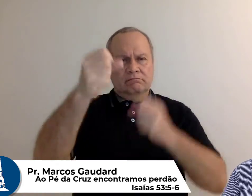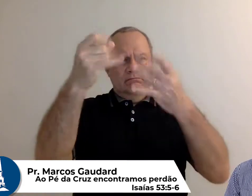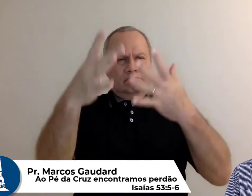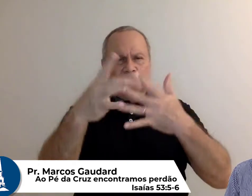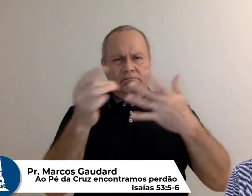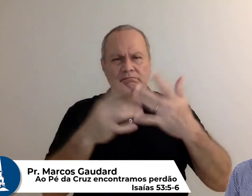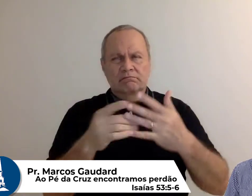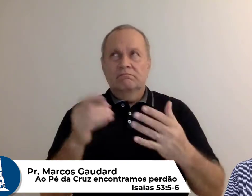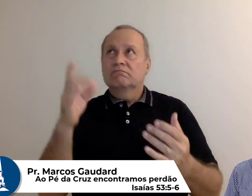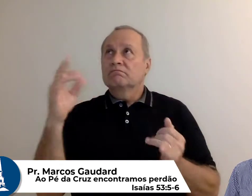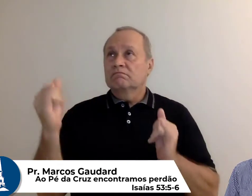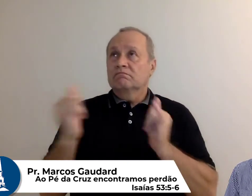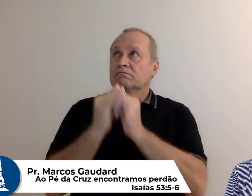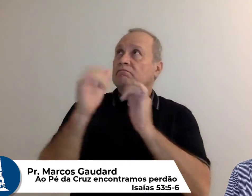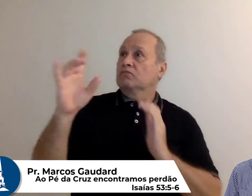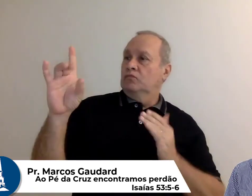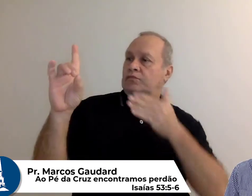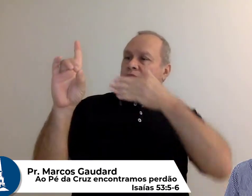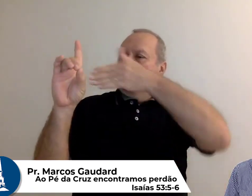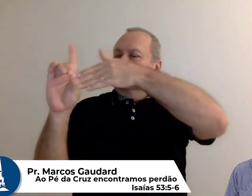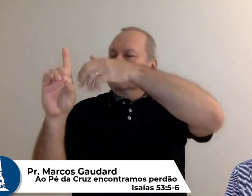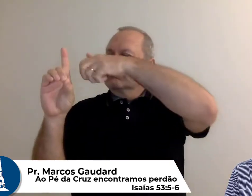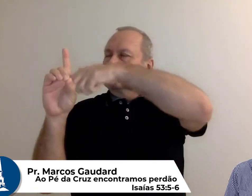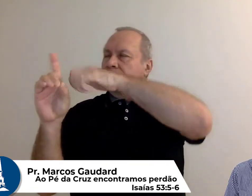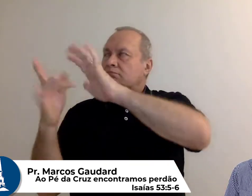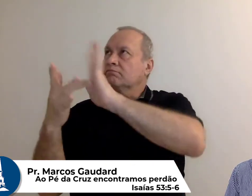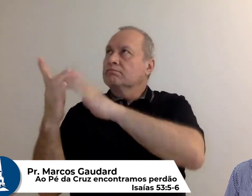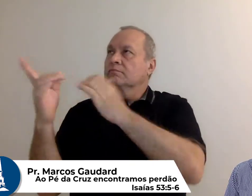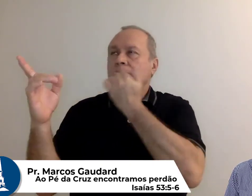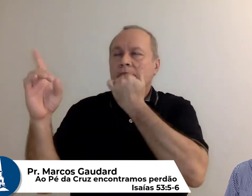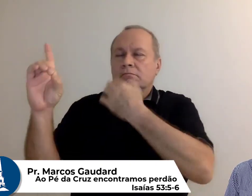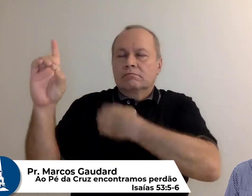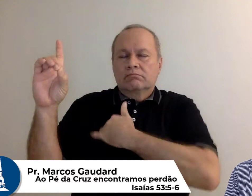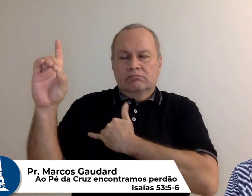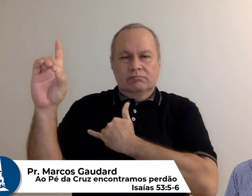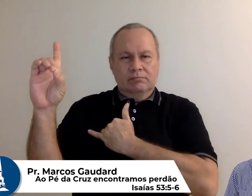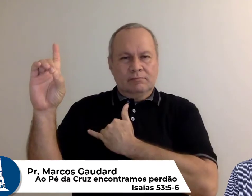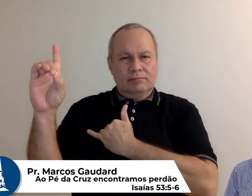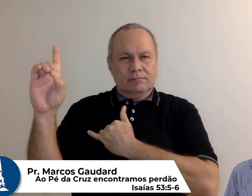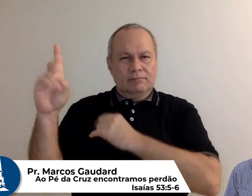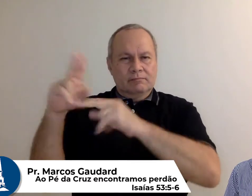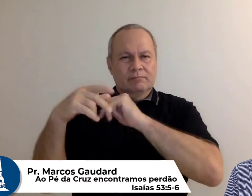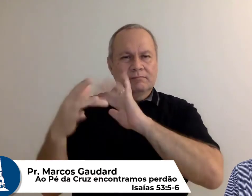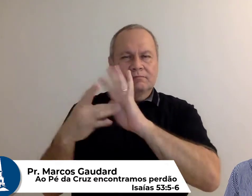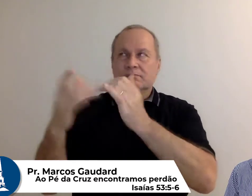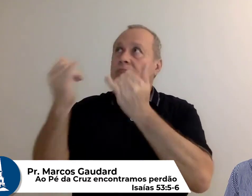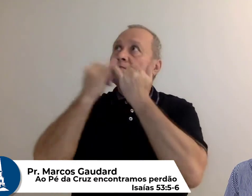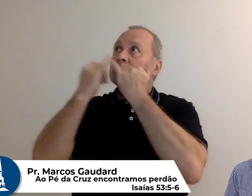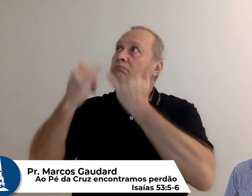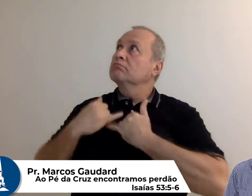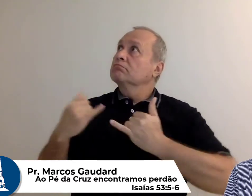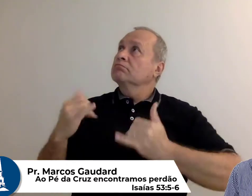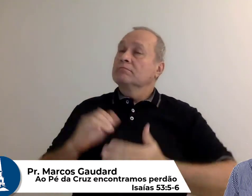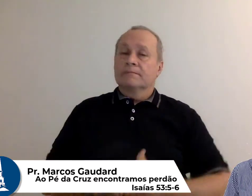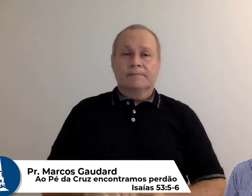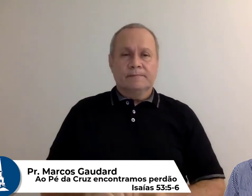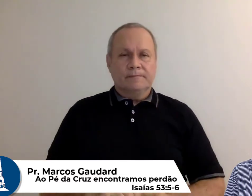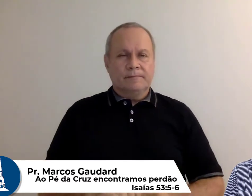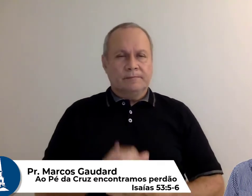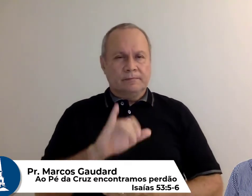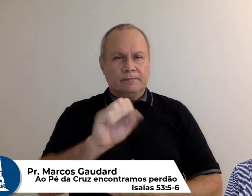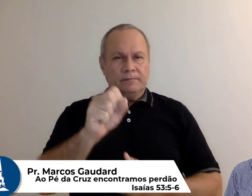nós alcançamos na presença de Jesus e através de Jesus. Ele diz que ele